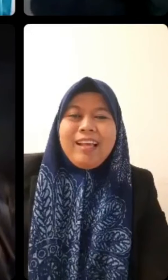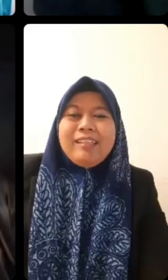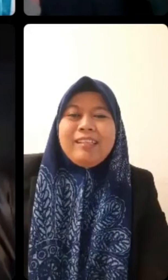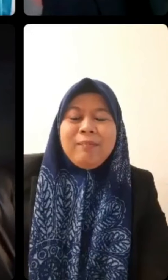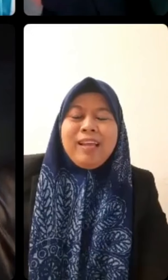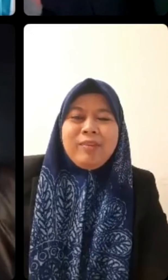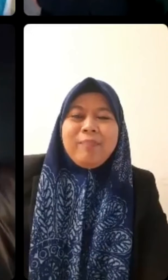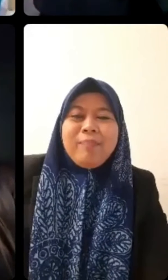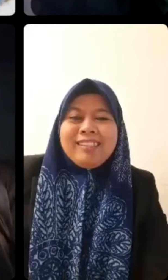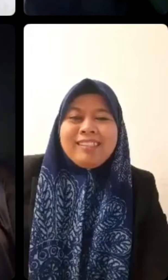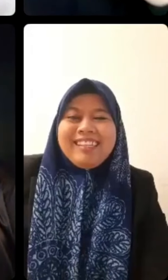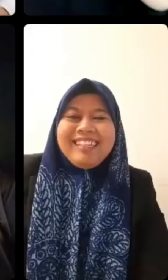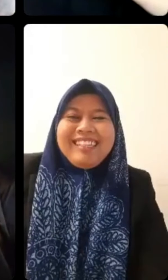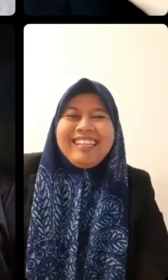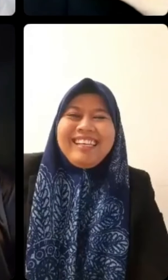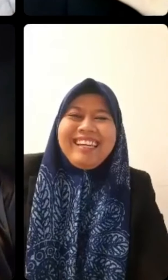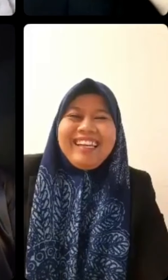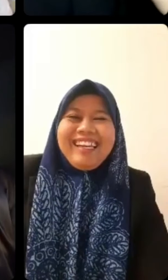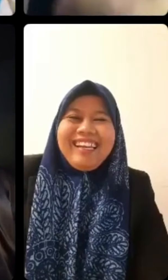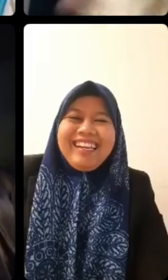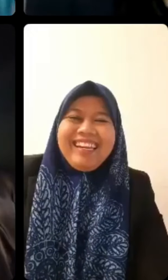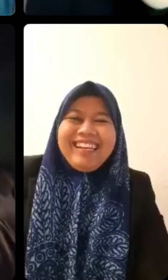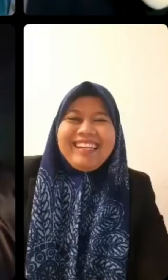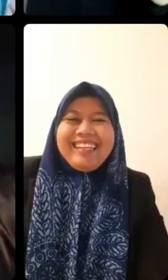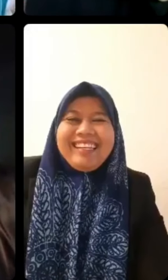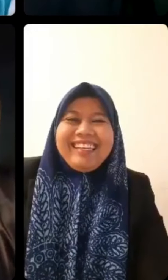Berita panas, saya menjadi panas ni.